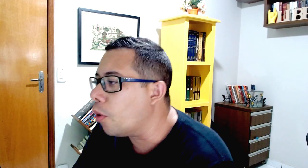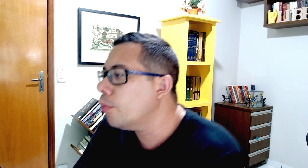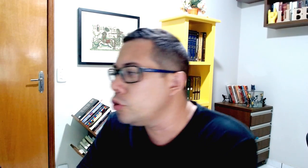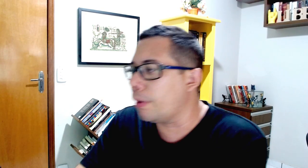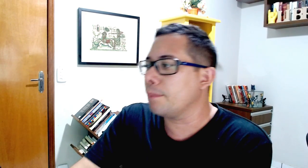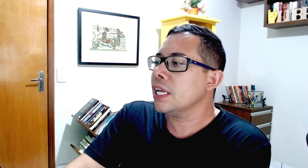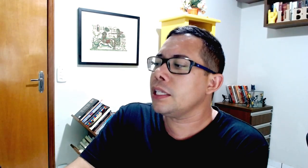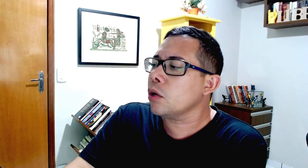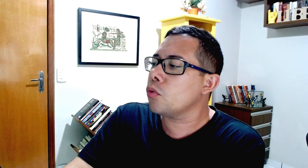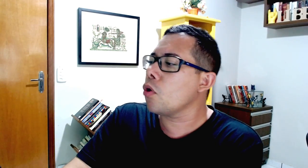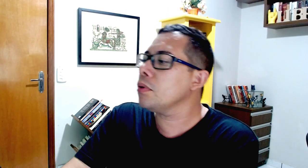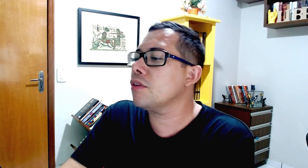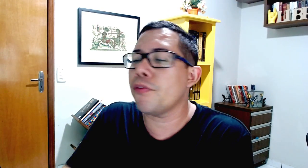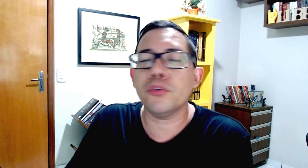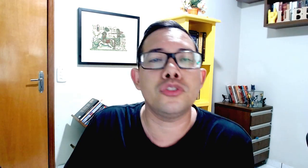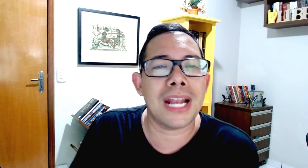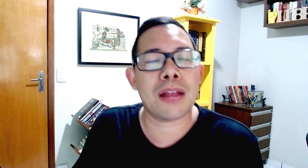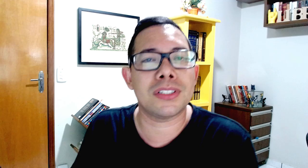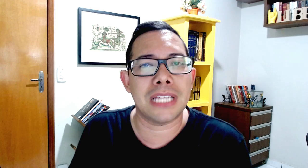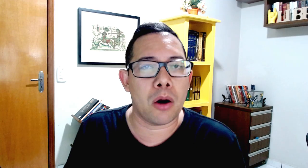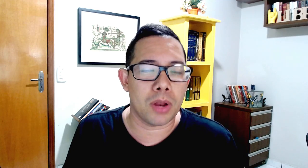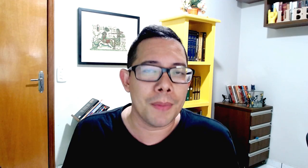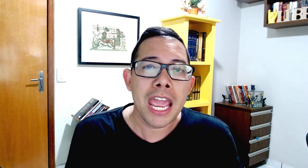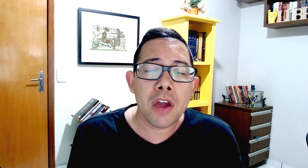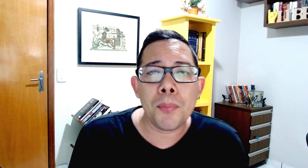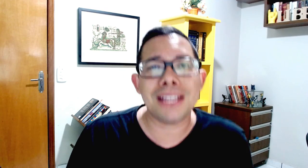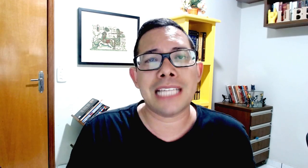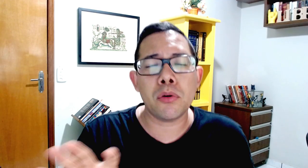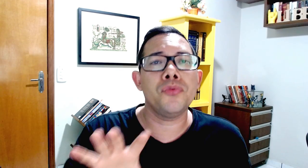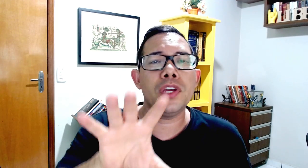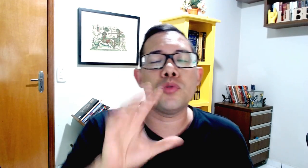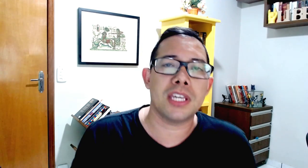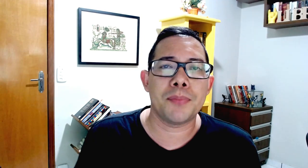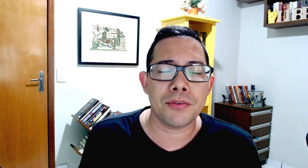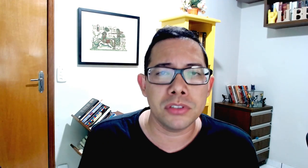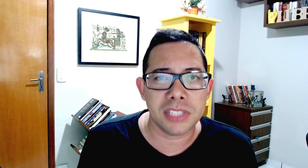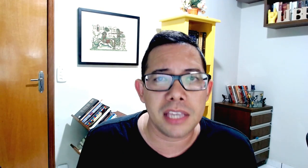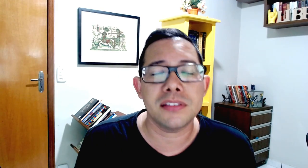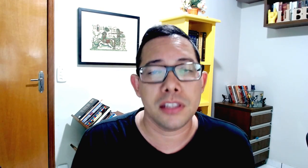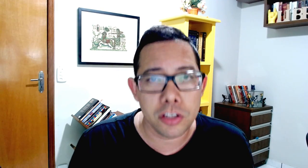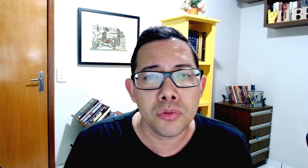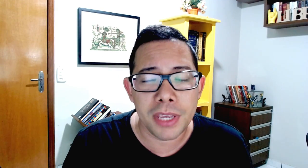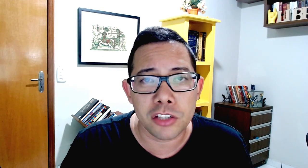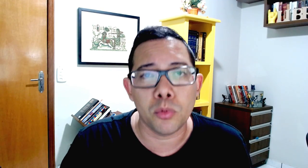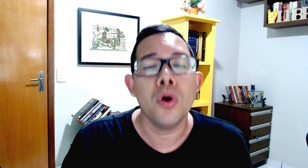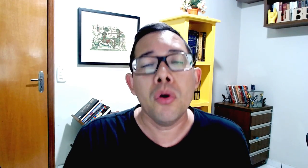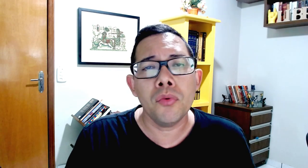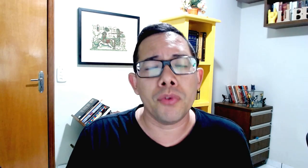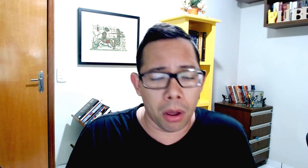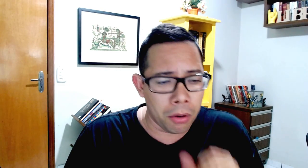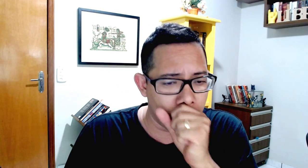pessoal muito bem Então como que vai funcionar nossa aula eu vou passar um vídeo aqui para vocês isso mesmo